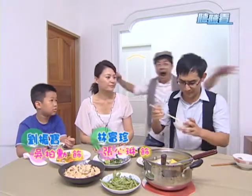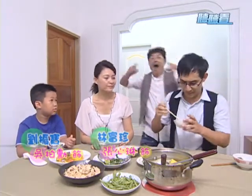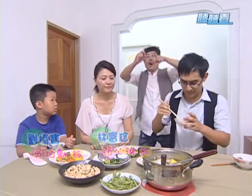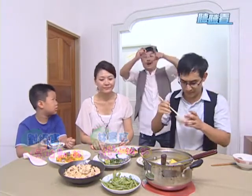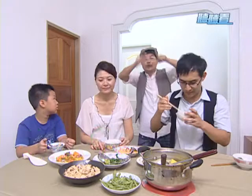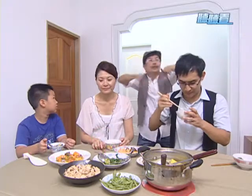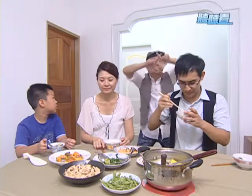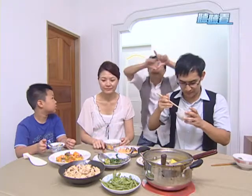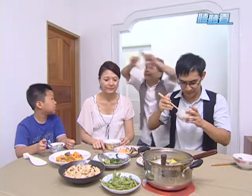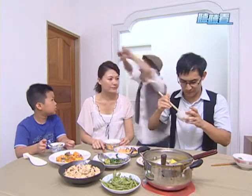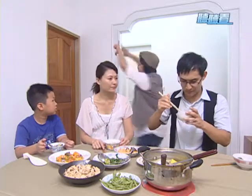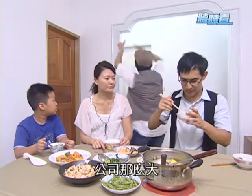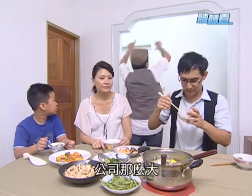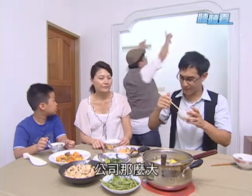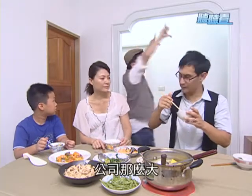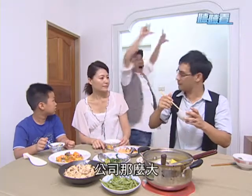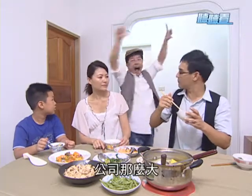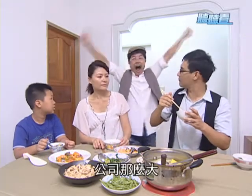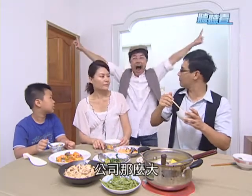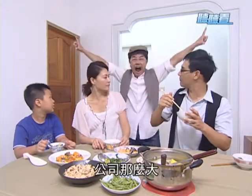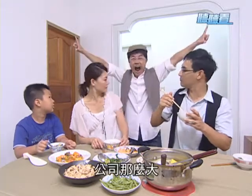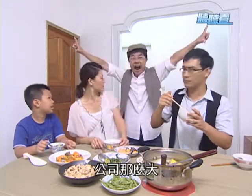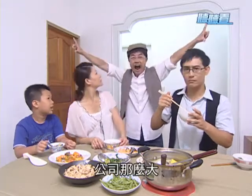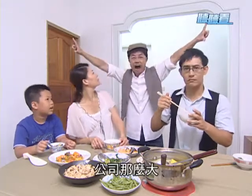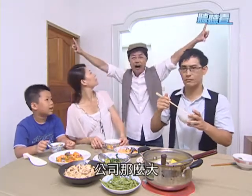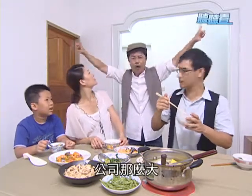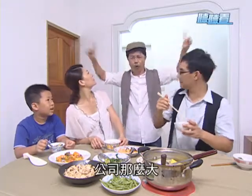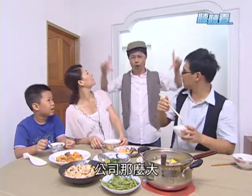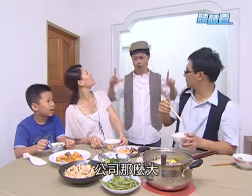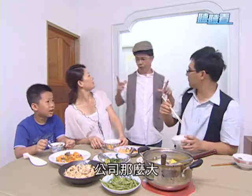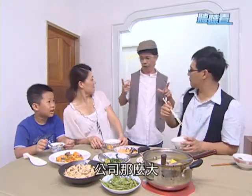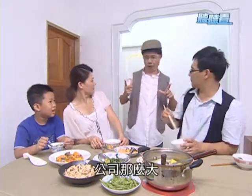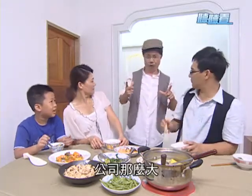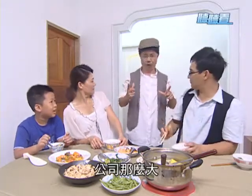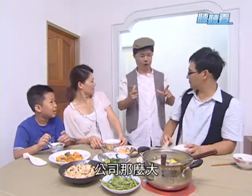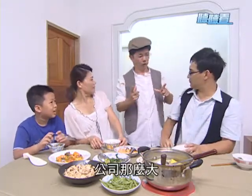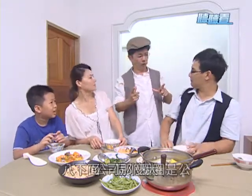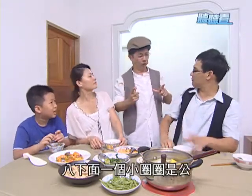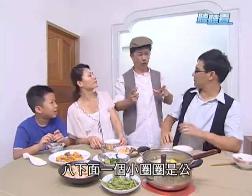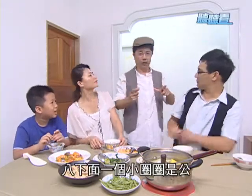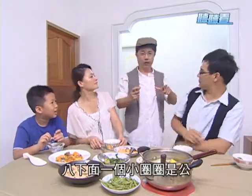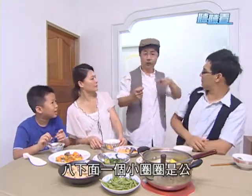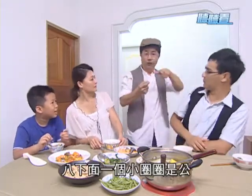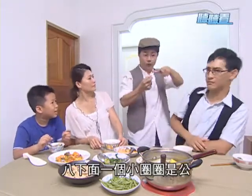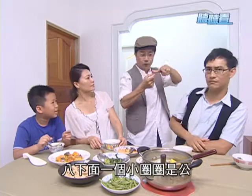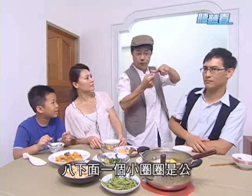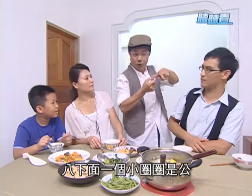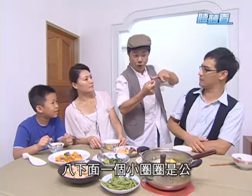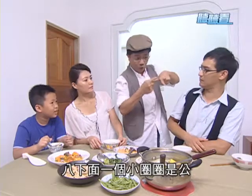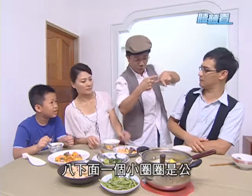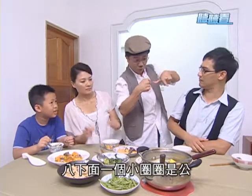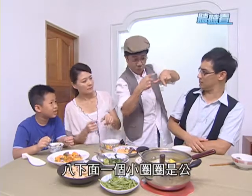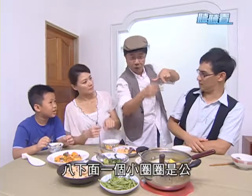哎，公司那么大，八下面一个小圈圈是